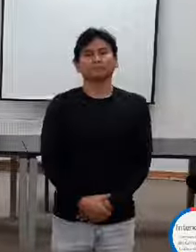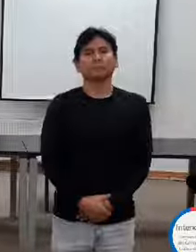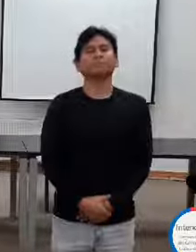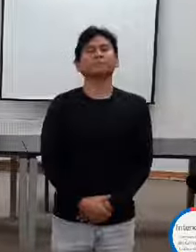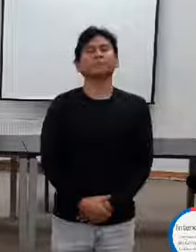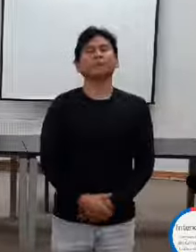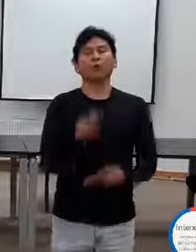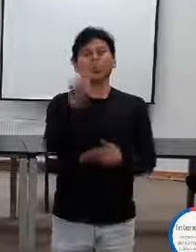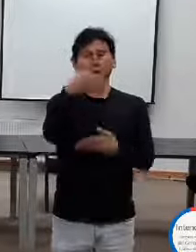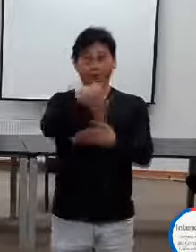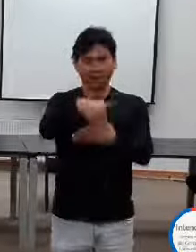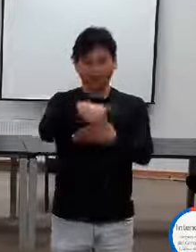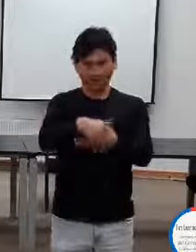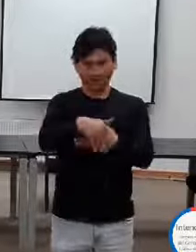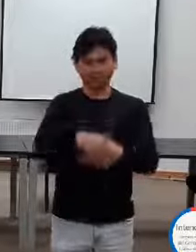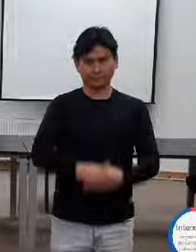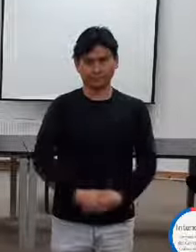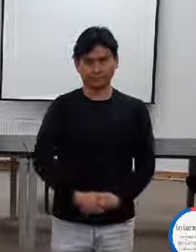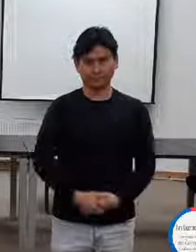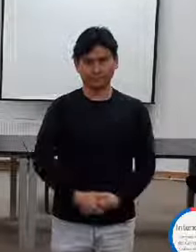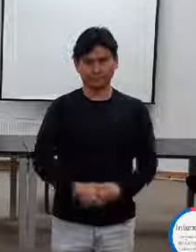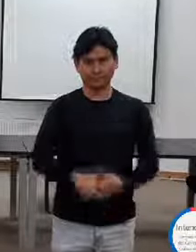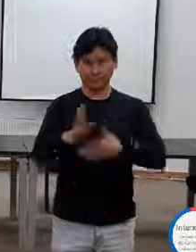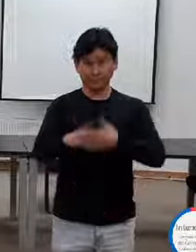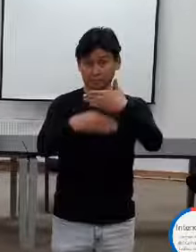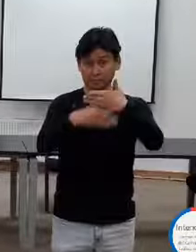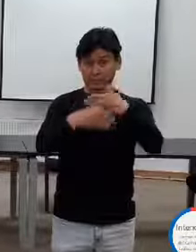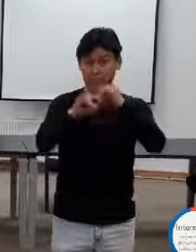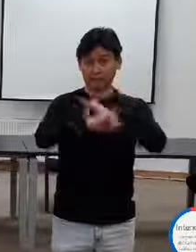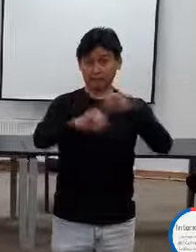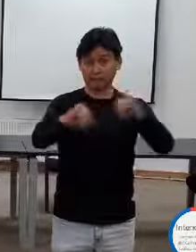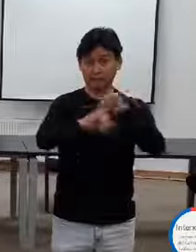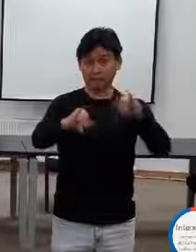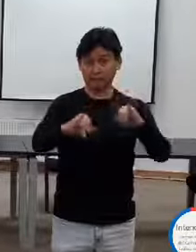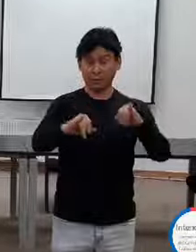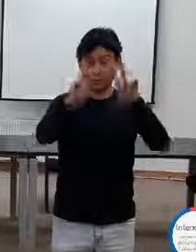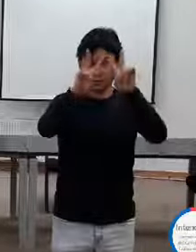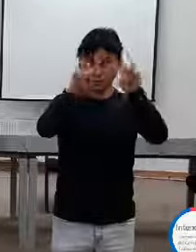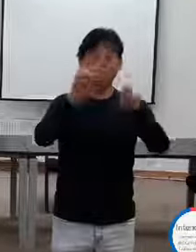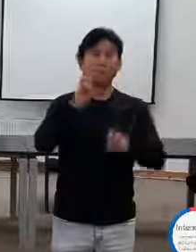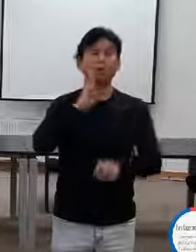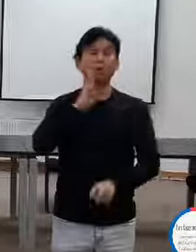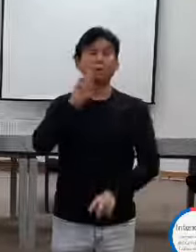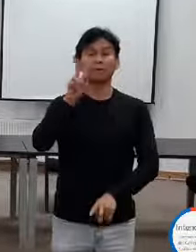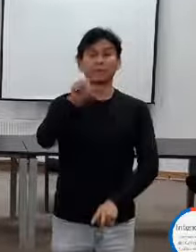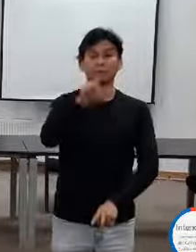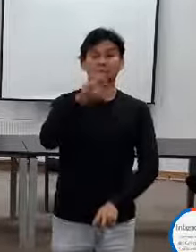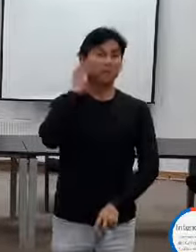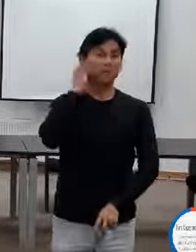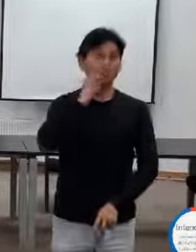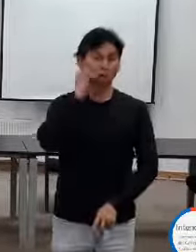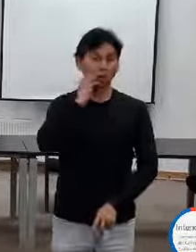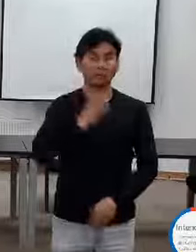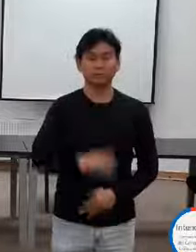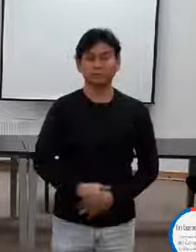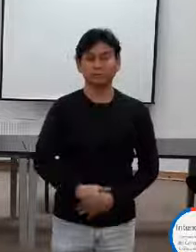Muy buenas tardes. Complementando el informe epidemiológico para hoy día miércoles 27 de mayo,